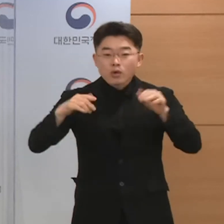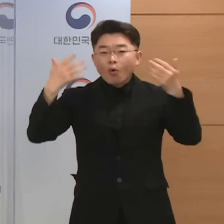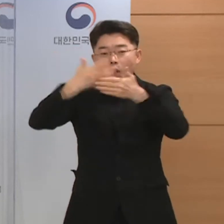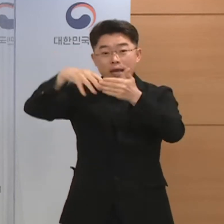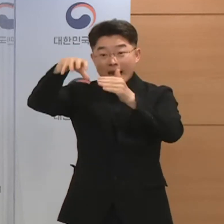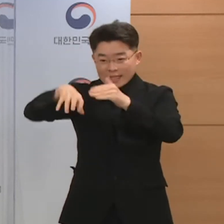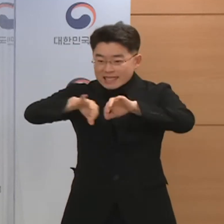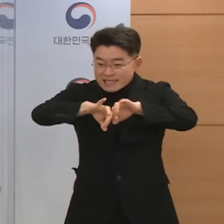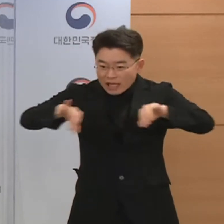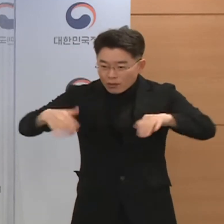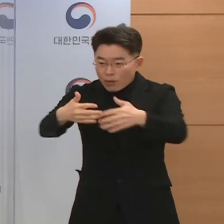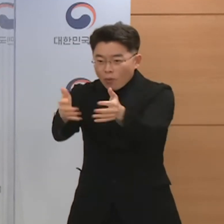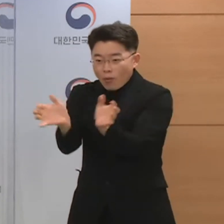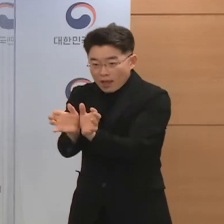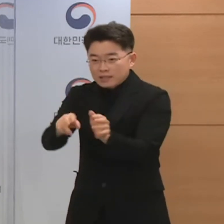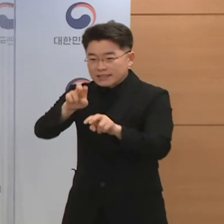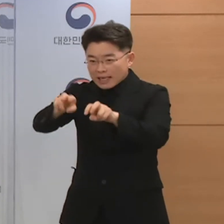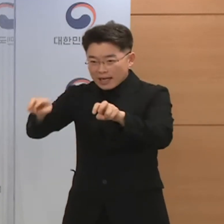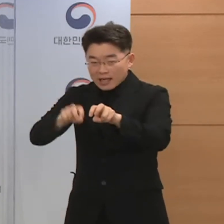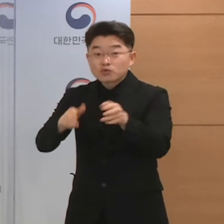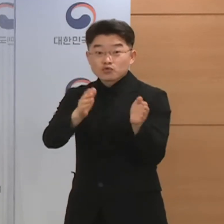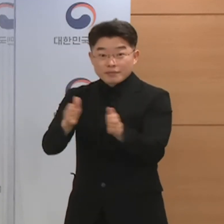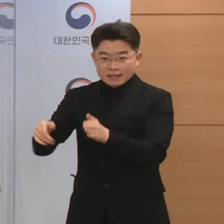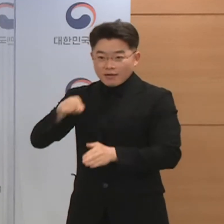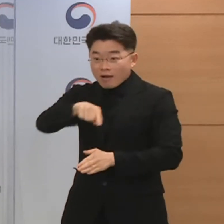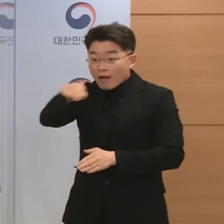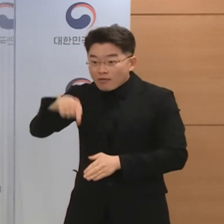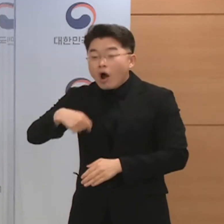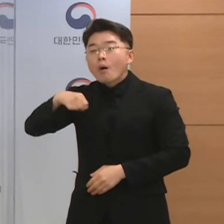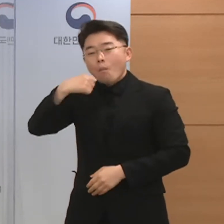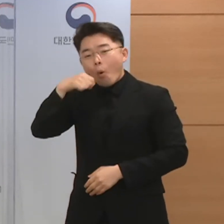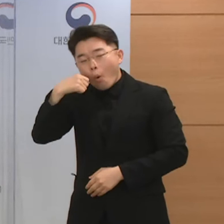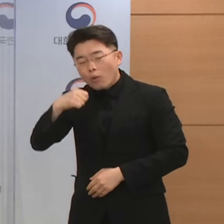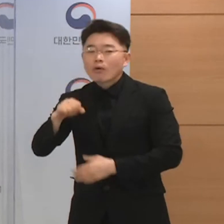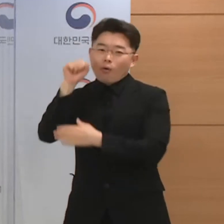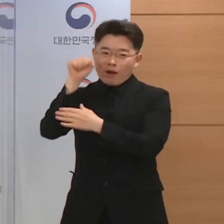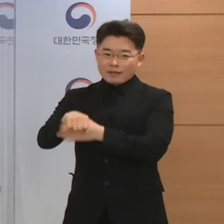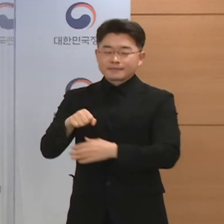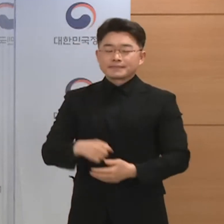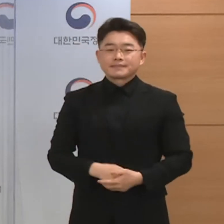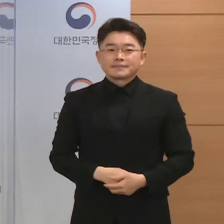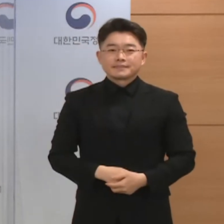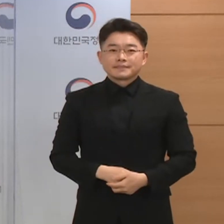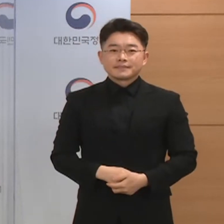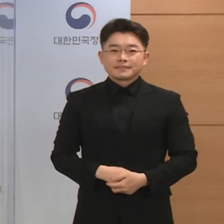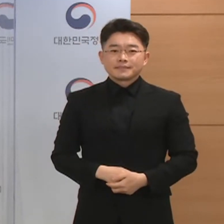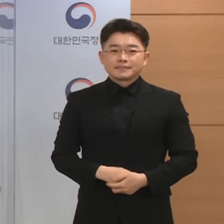구역, 전용 회차 등을 만들어 음식 섭취를 허용하는 방안도 검토할 예정입니다.